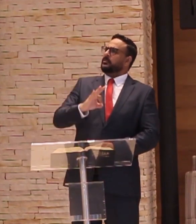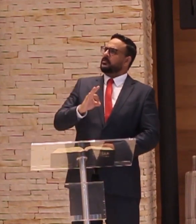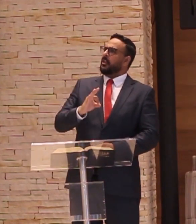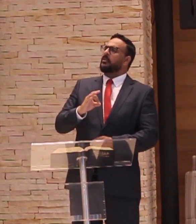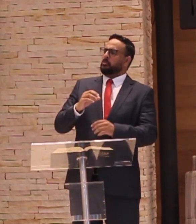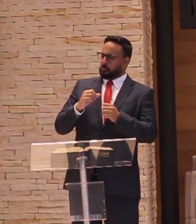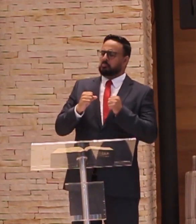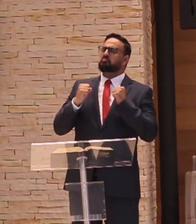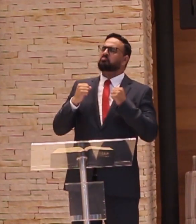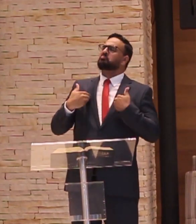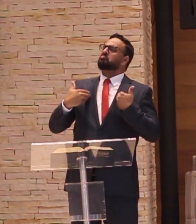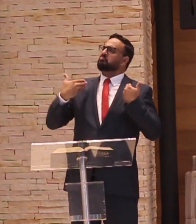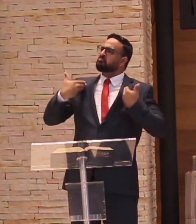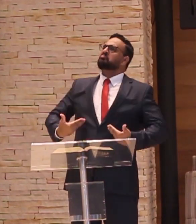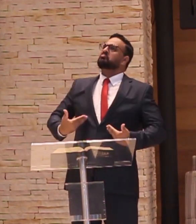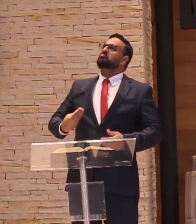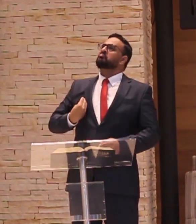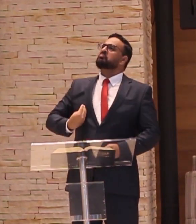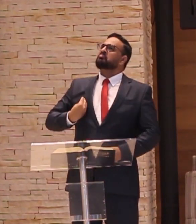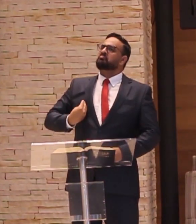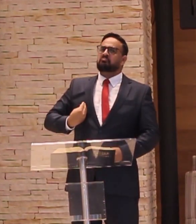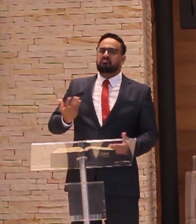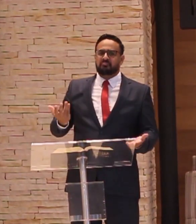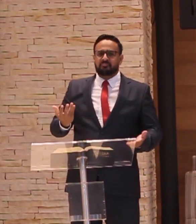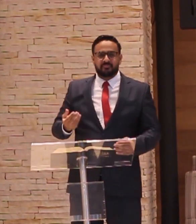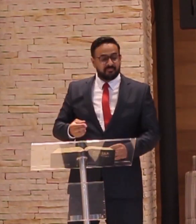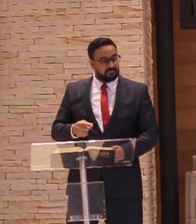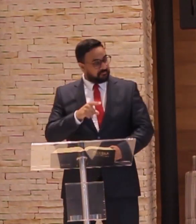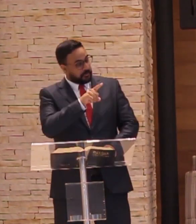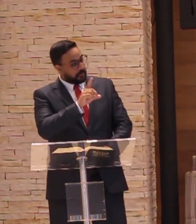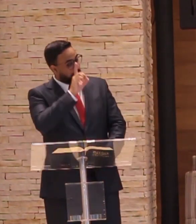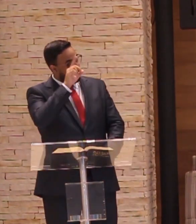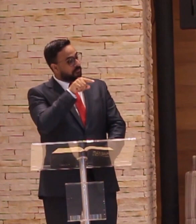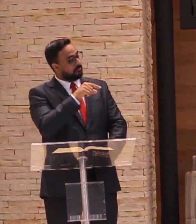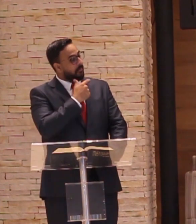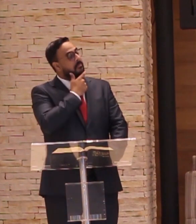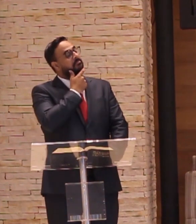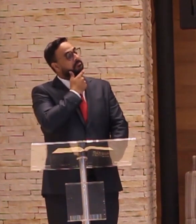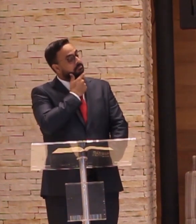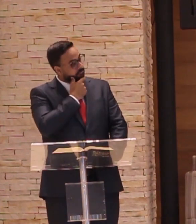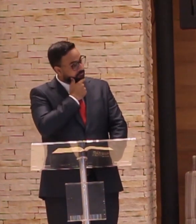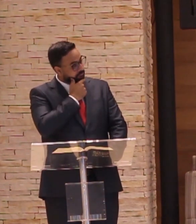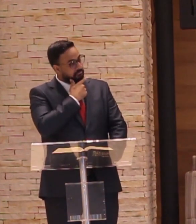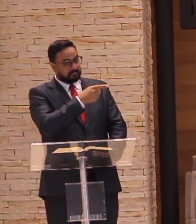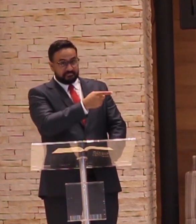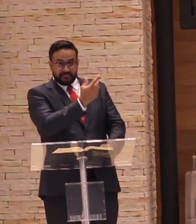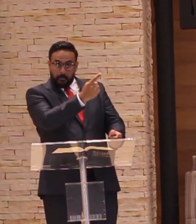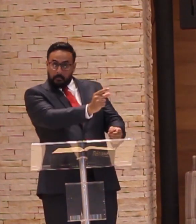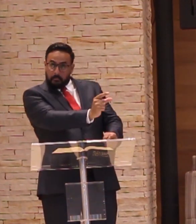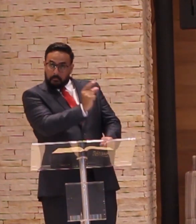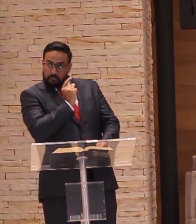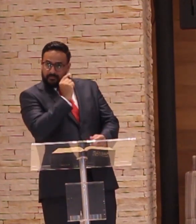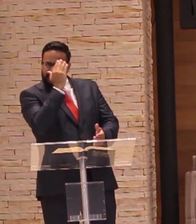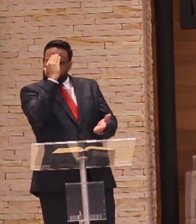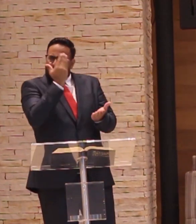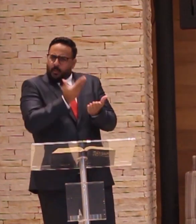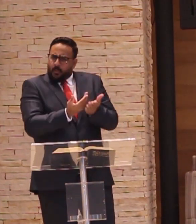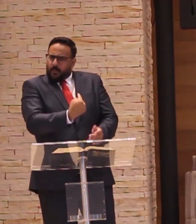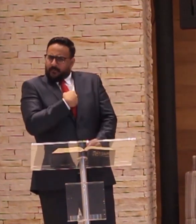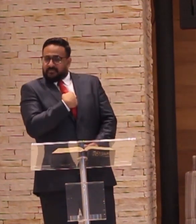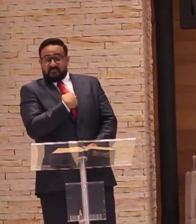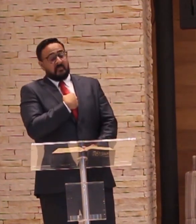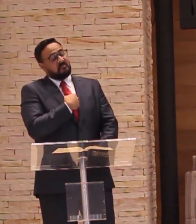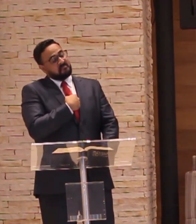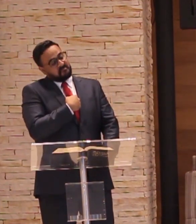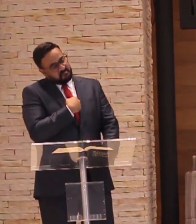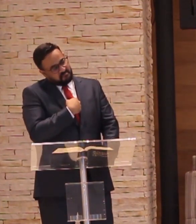de Deus e no chamado de Deus. Como Abraão respondeu: Eis-me aqui, Deus